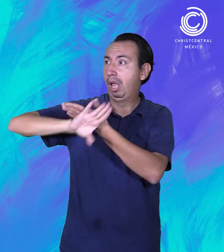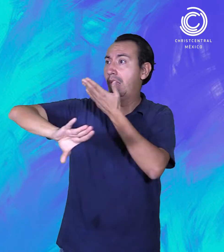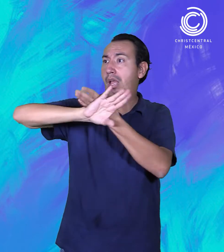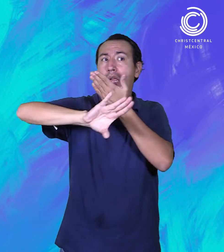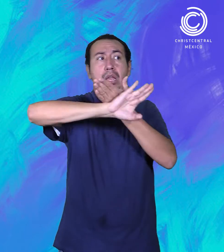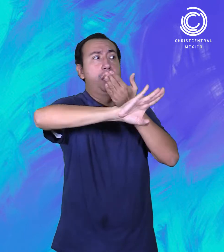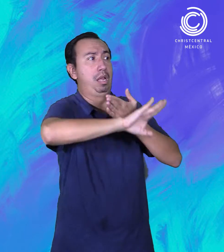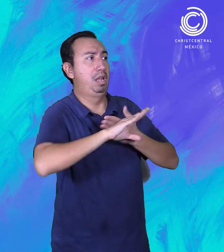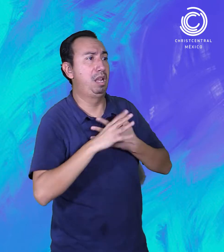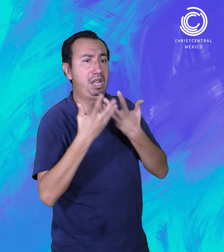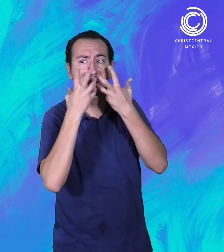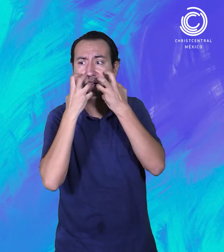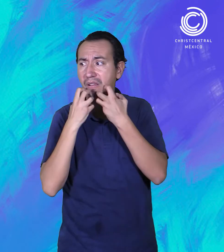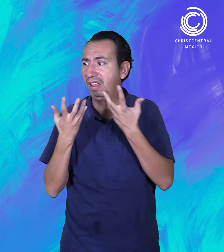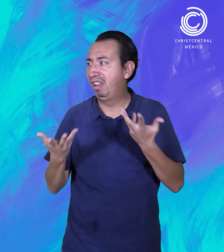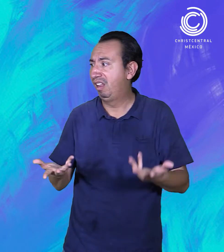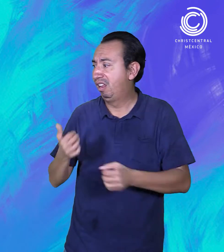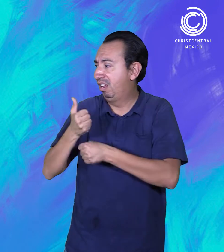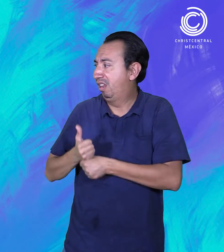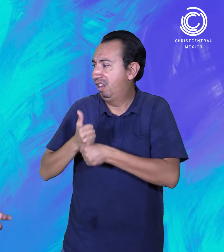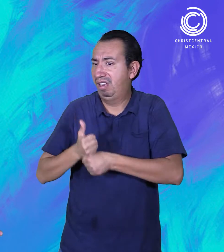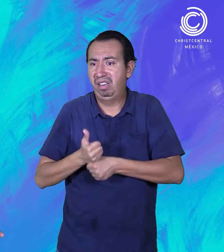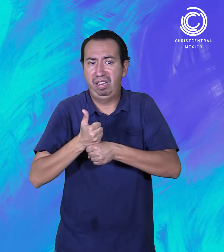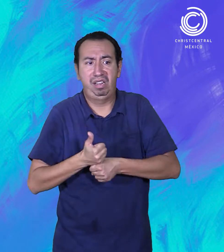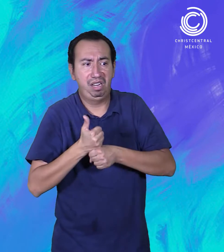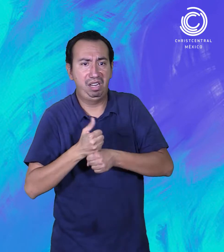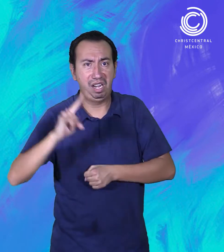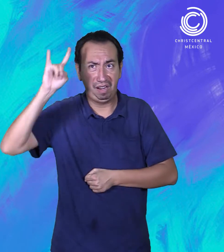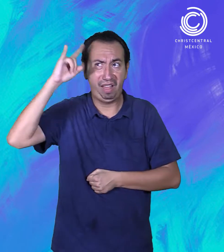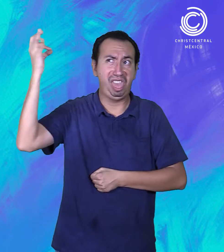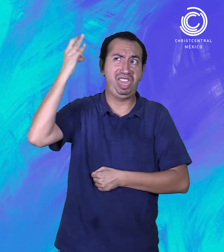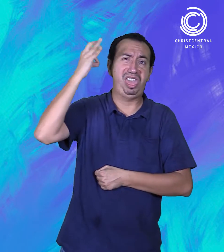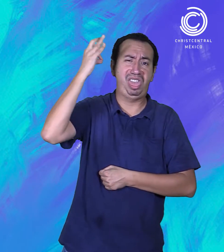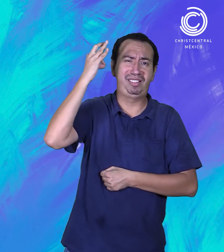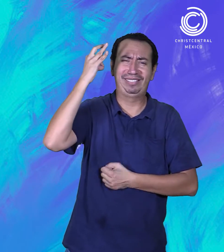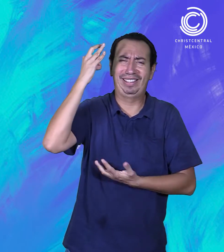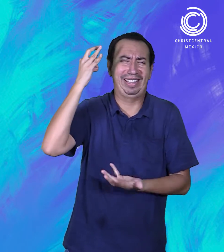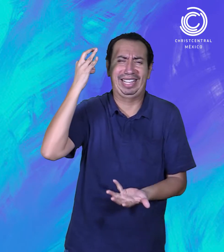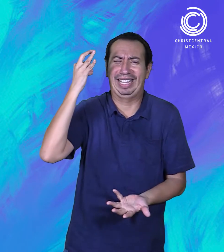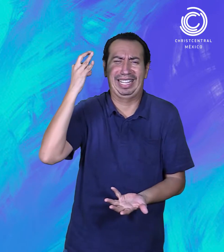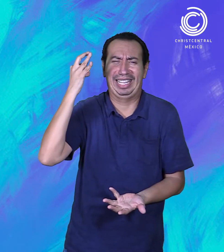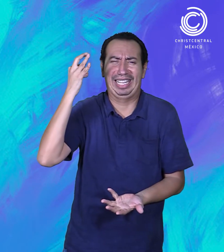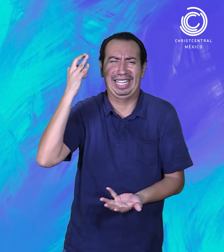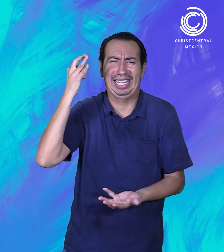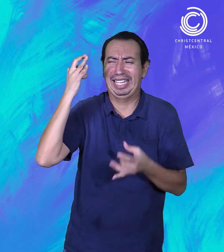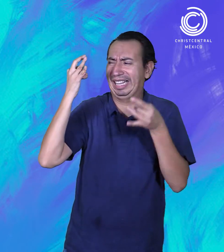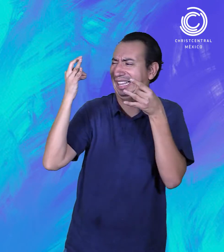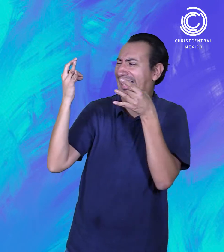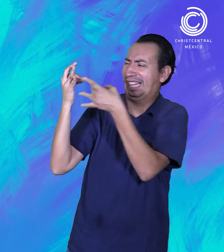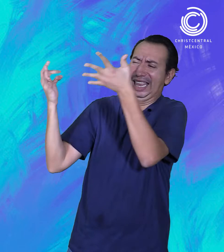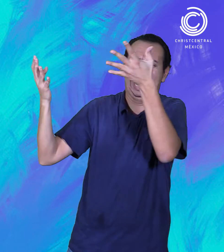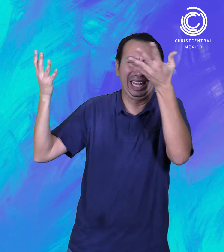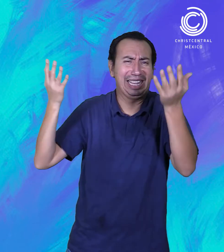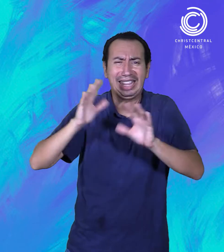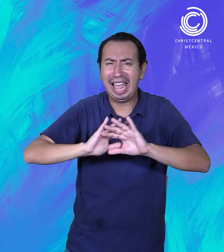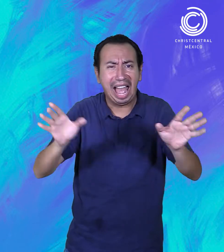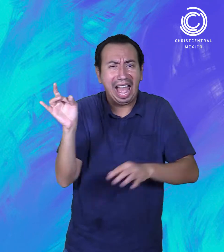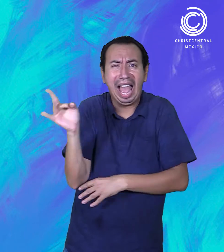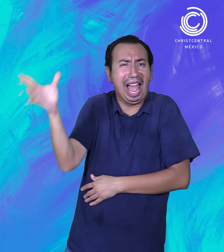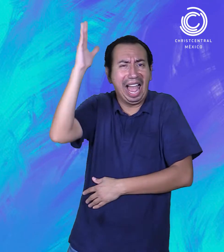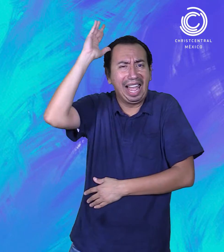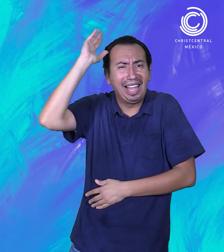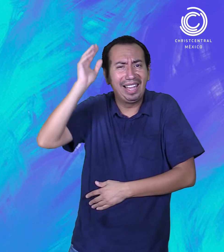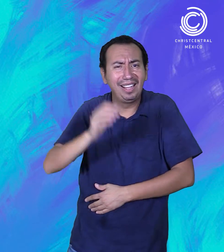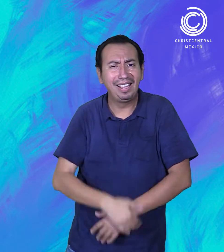que vivimos tal vez amedrentados por el enemigo, pero el enemigo ya ha sido juzgado y nosotros